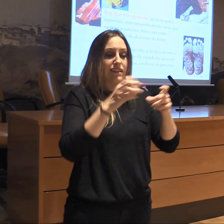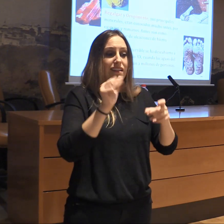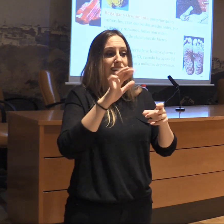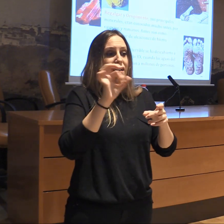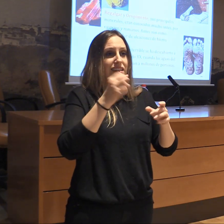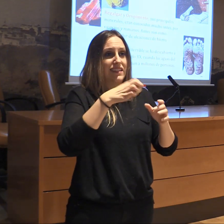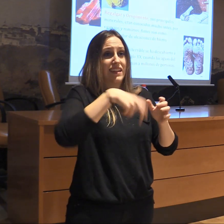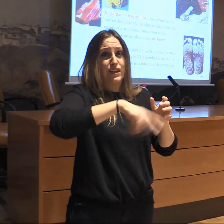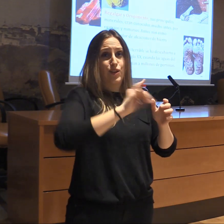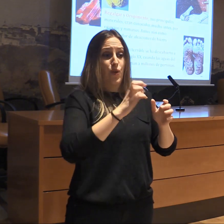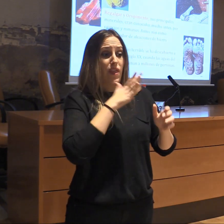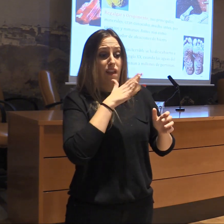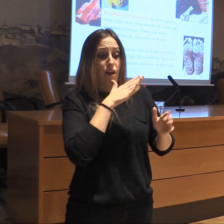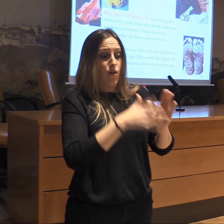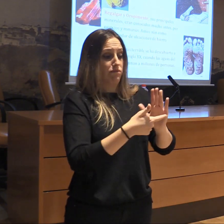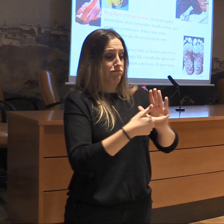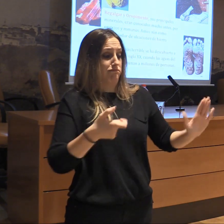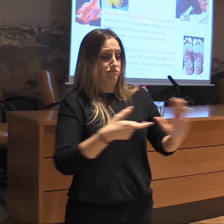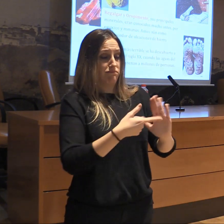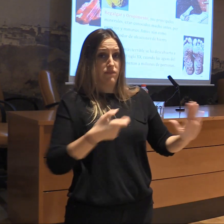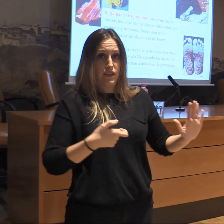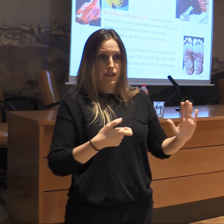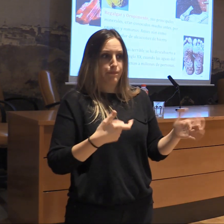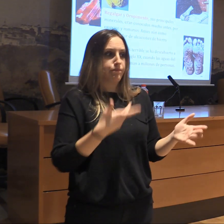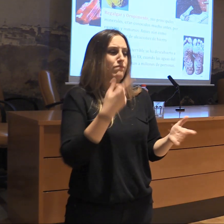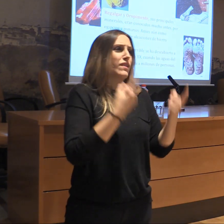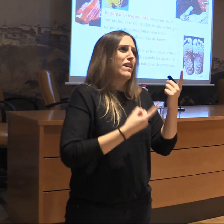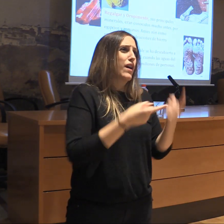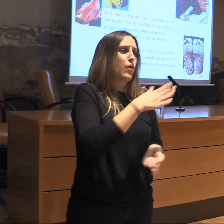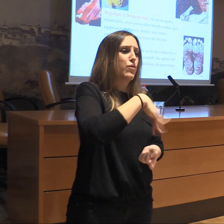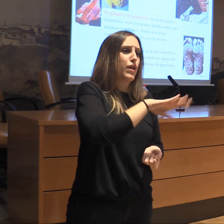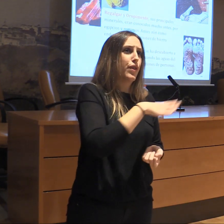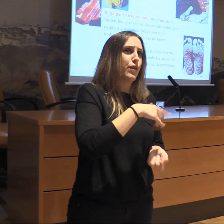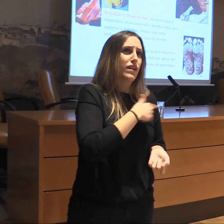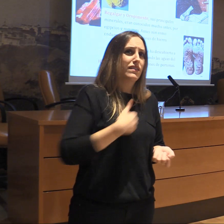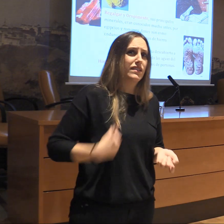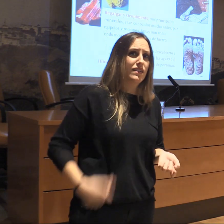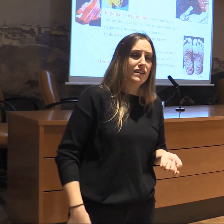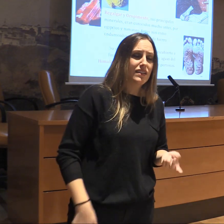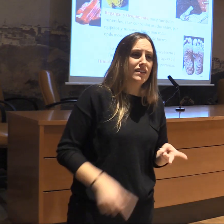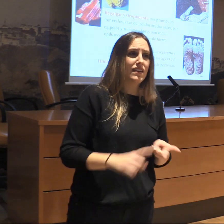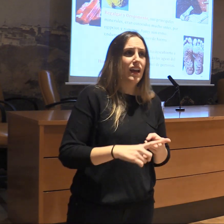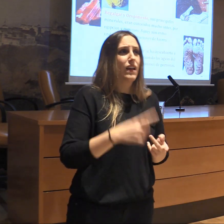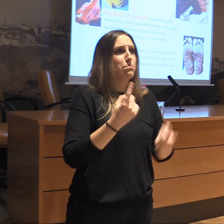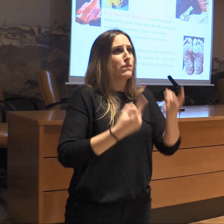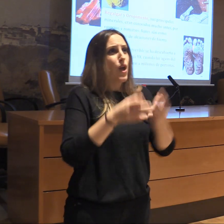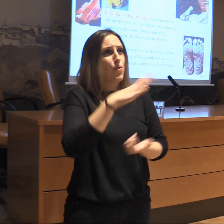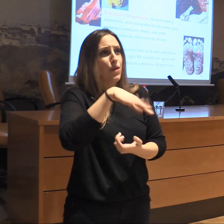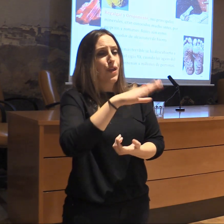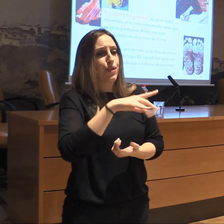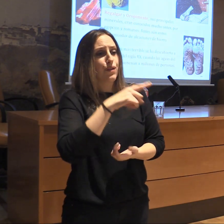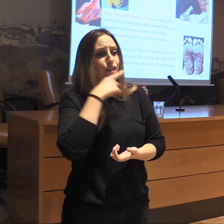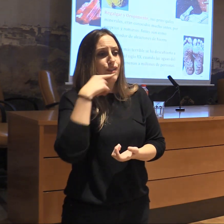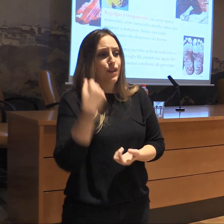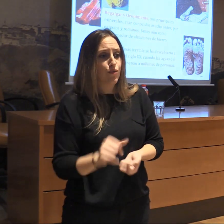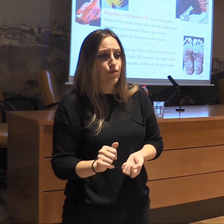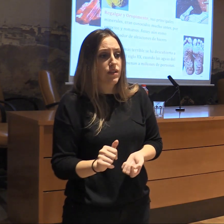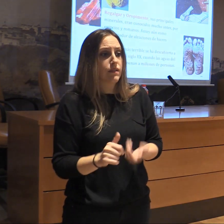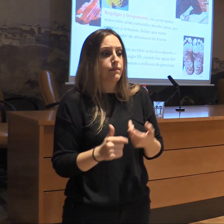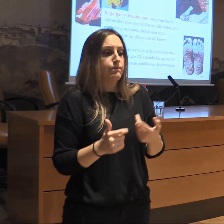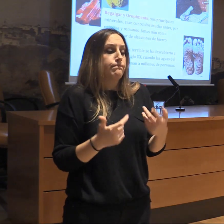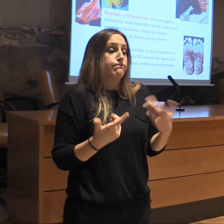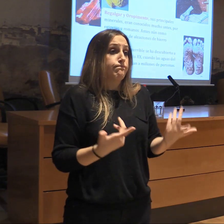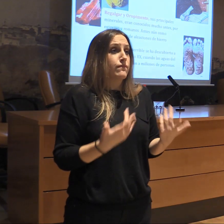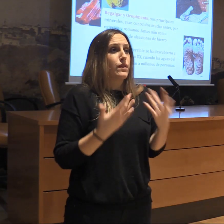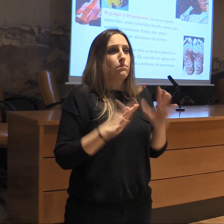arsénico de esas aguas. Hay también algunas regiones de China, algunas regiones de Rusia. El problema del dueño, los dueños de pies